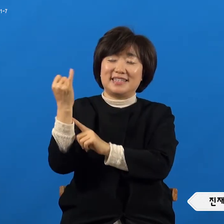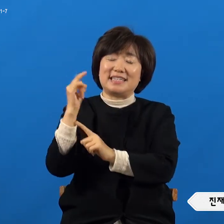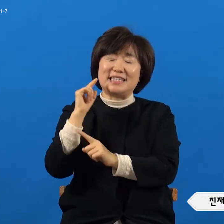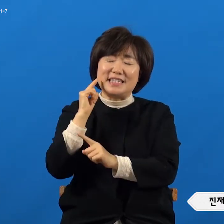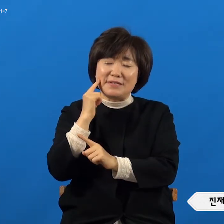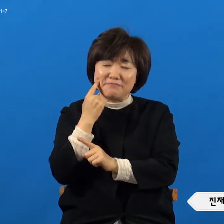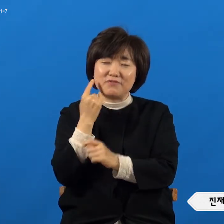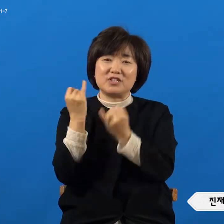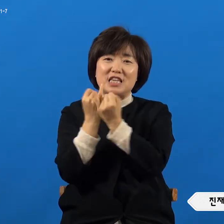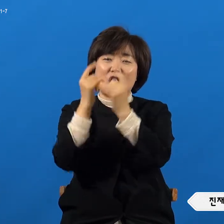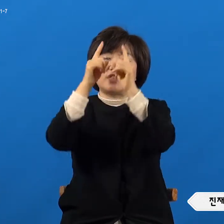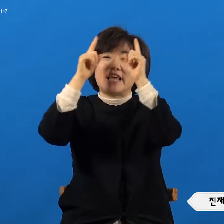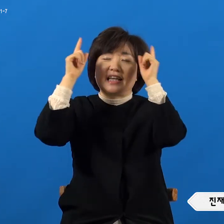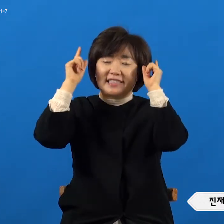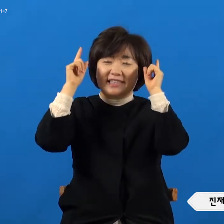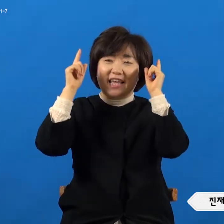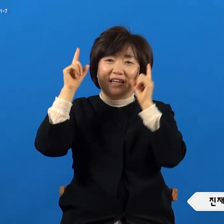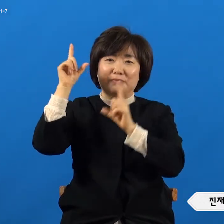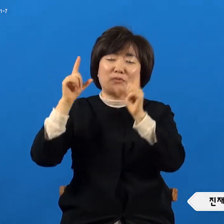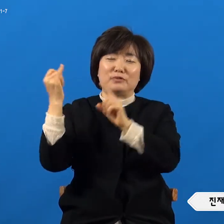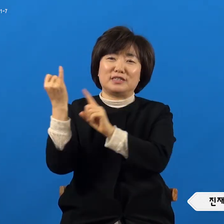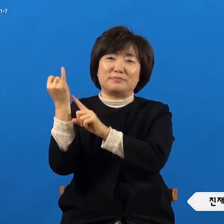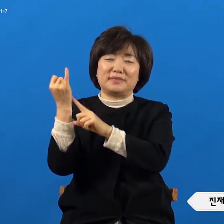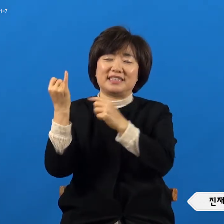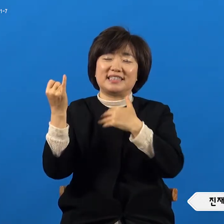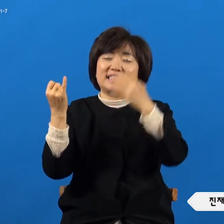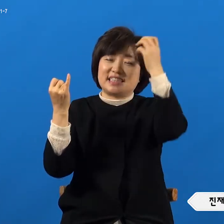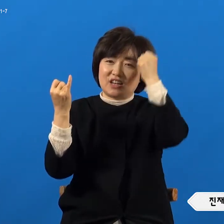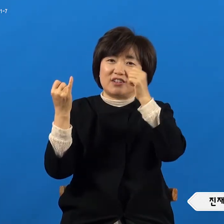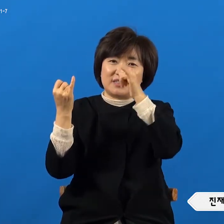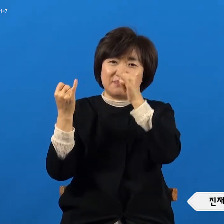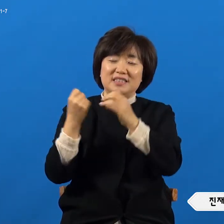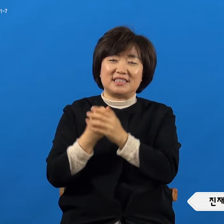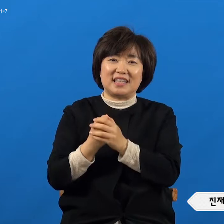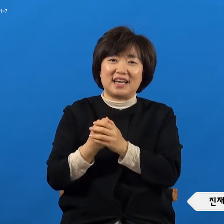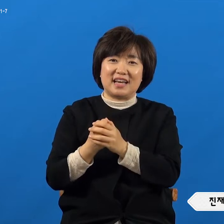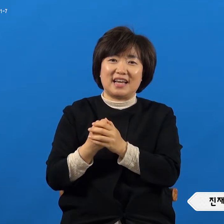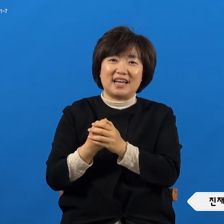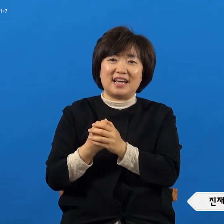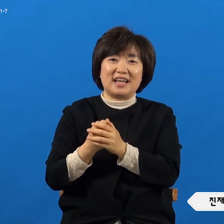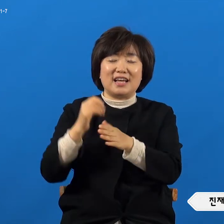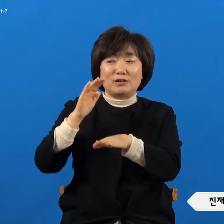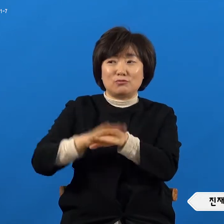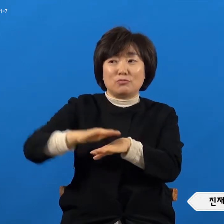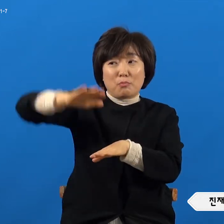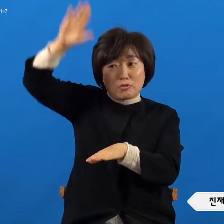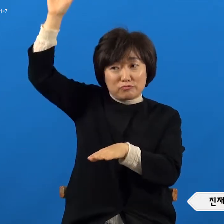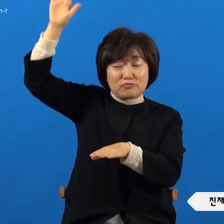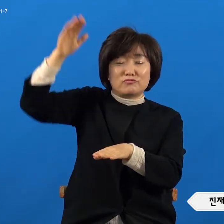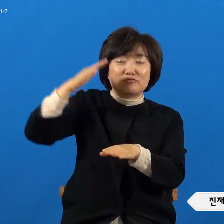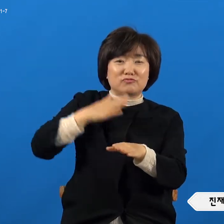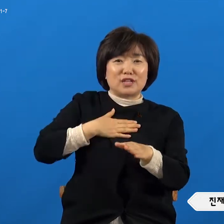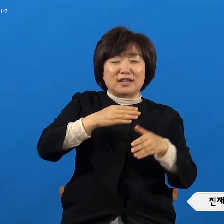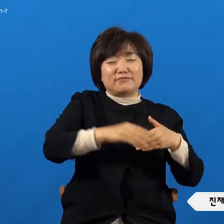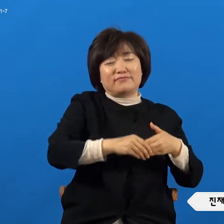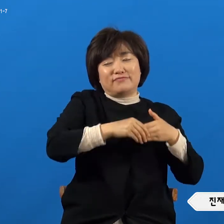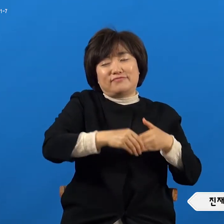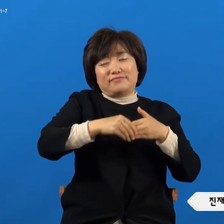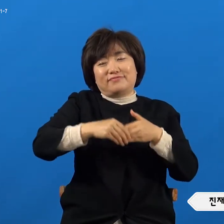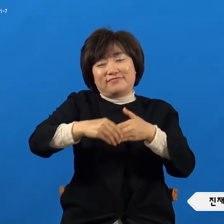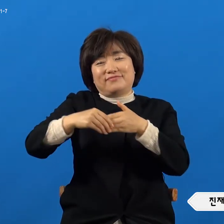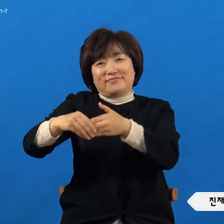누나의 모습을 난 아직도 기억합니다. 손을 번쩍 들고 나를 바래다 주겠다고 나서던 당돌한